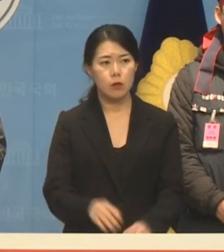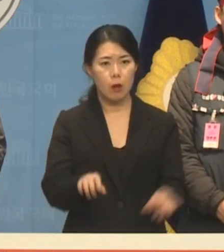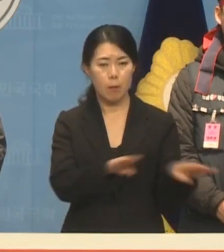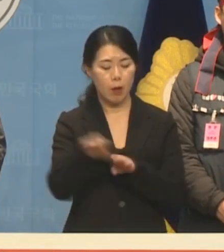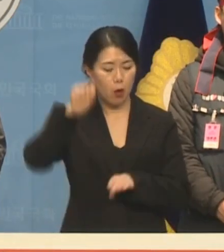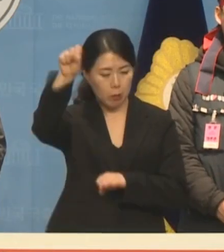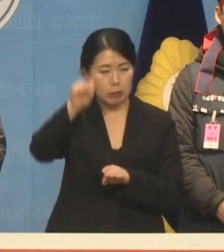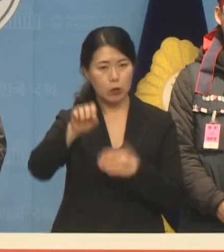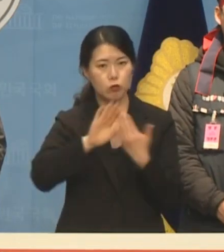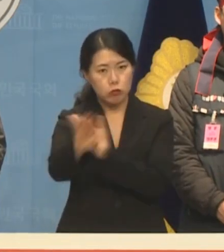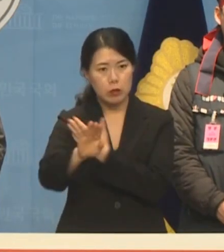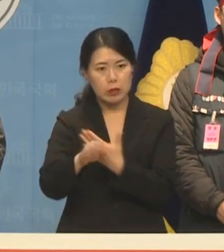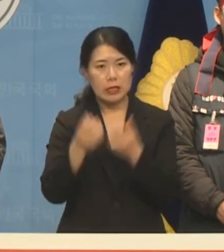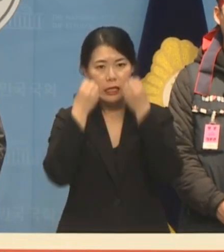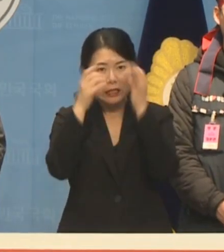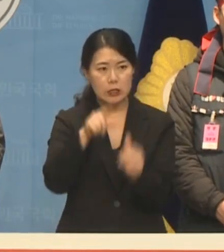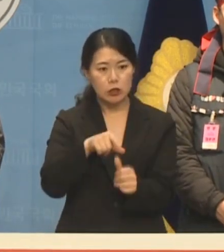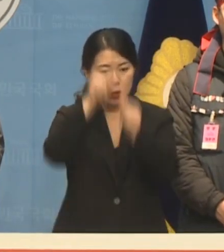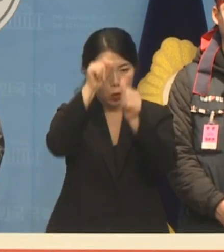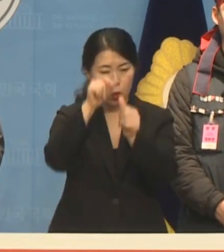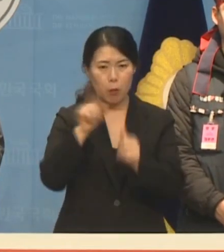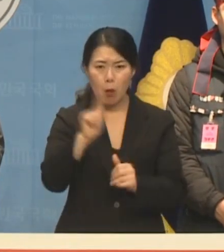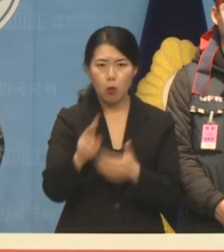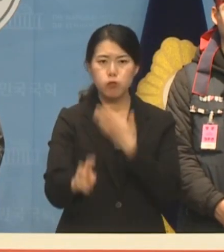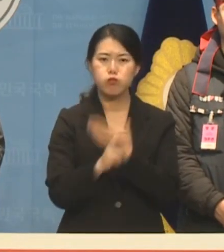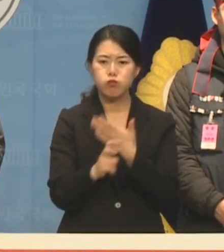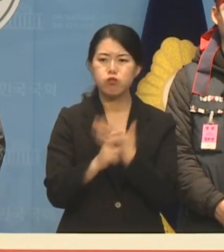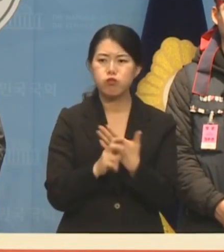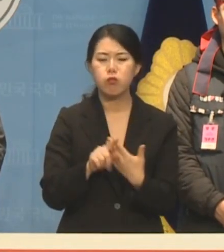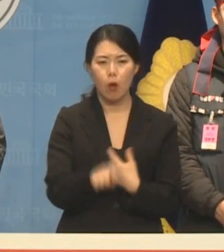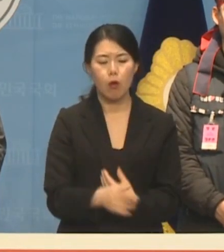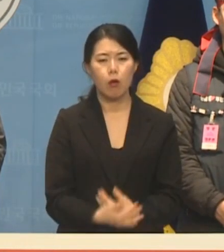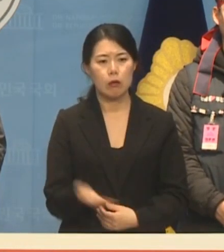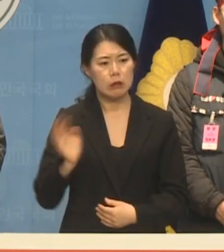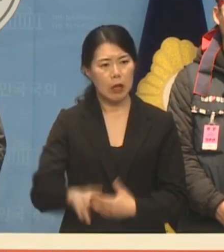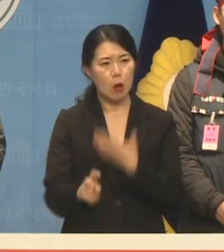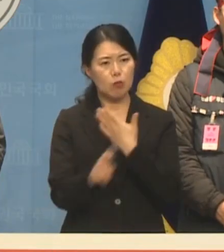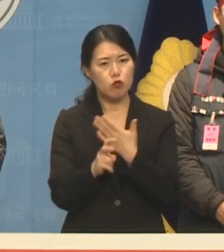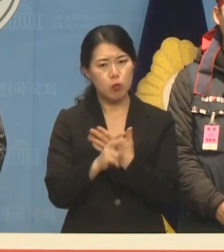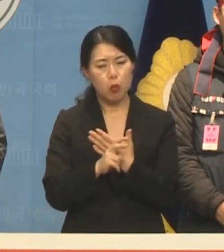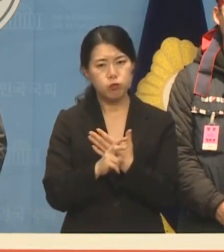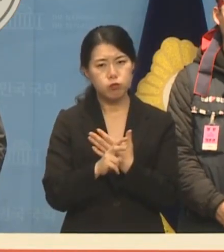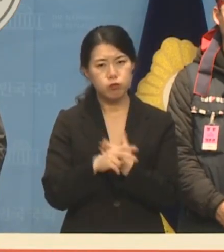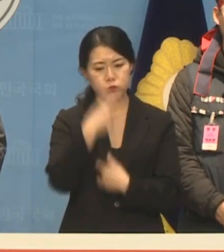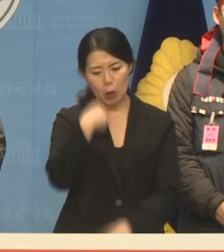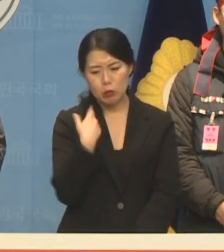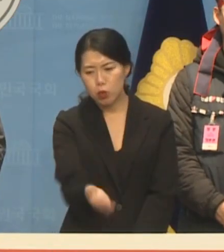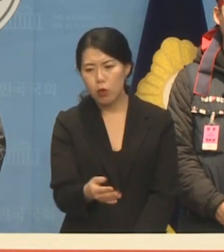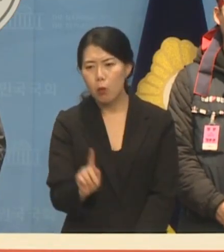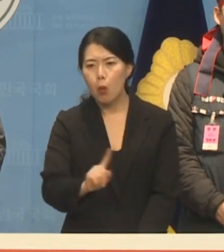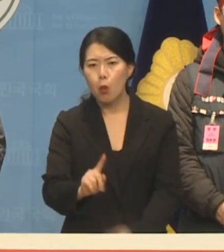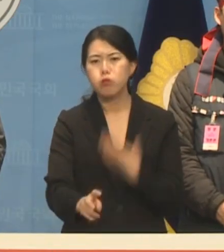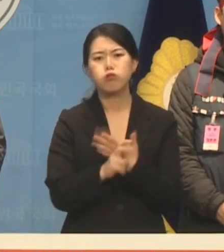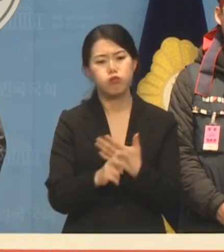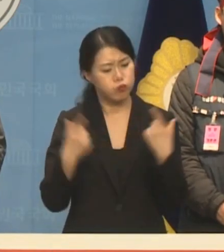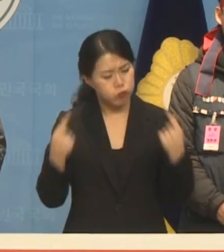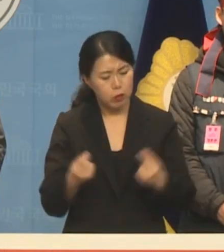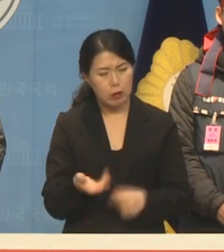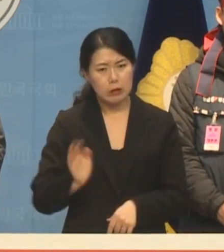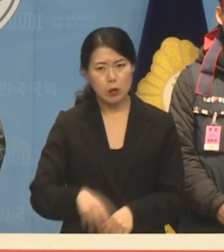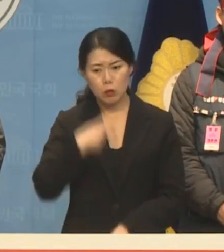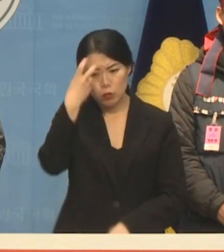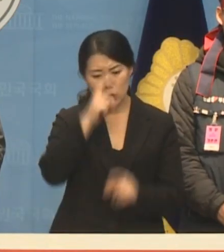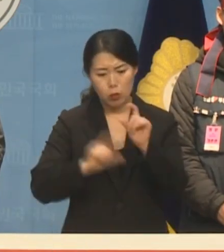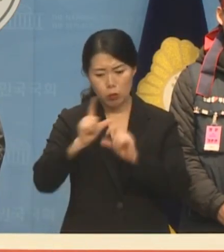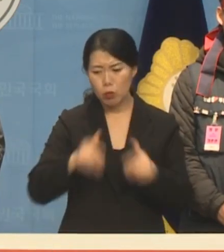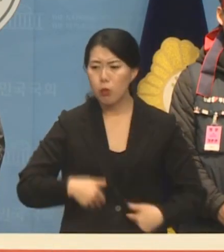후 신규 채용은 명백한 불법 대체 인력인데 불법을 저지른 것이 부당노동행위인데 무슨 조사가